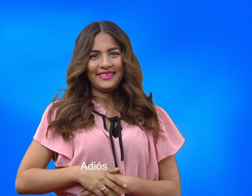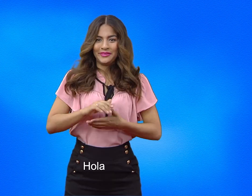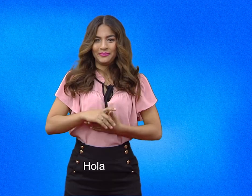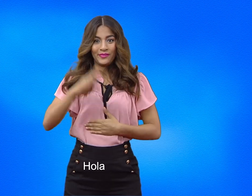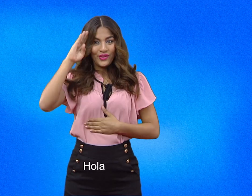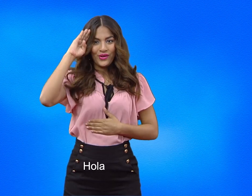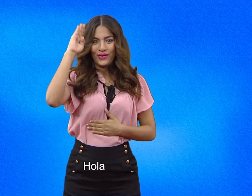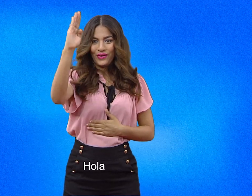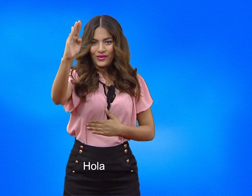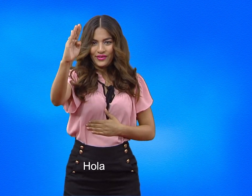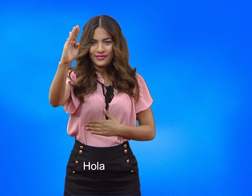Hola,